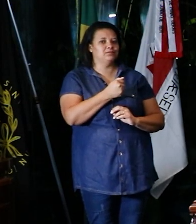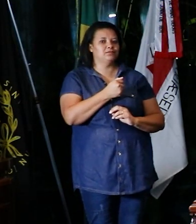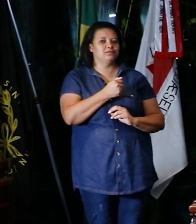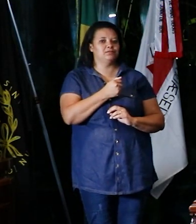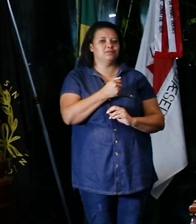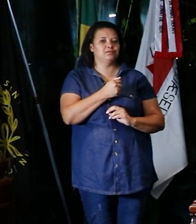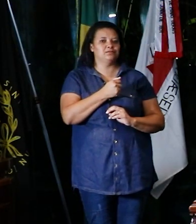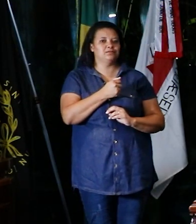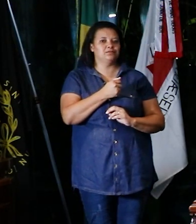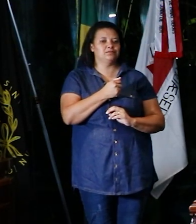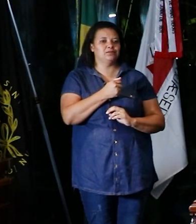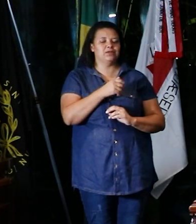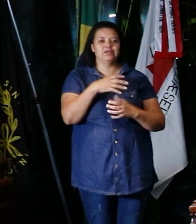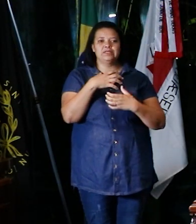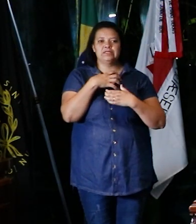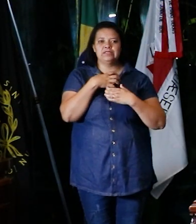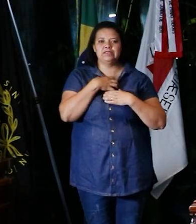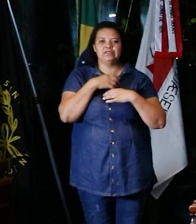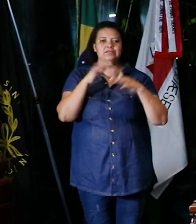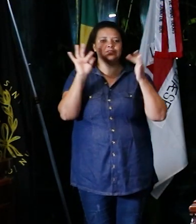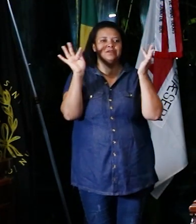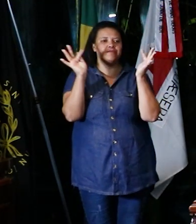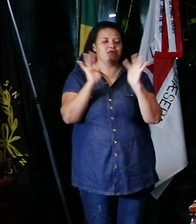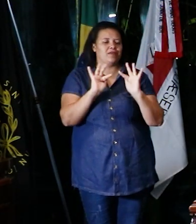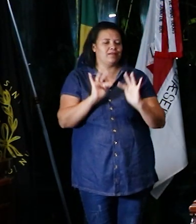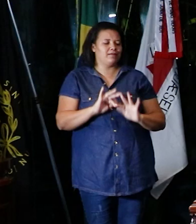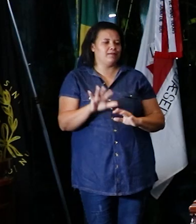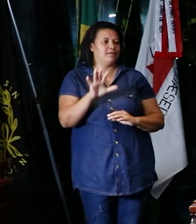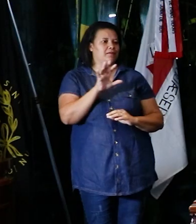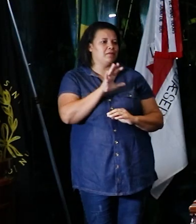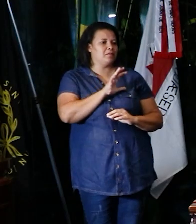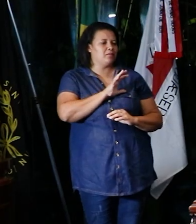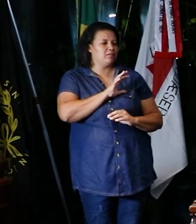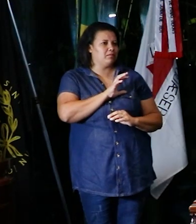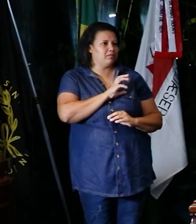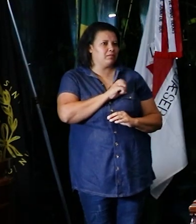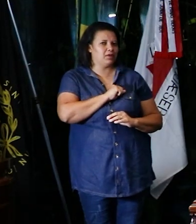ele se sentia muito feliz amando e tal.